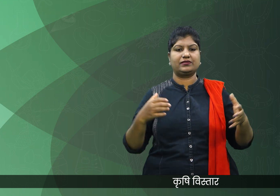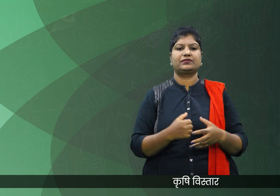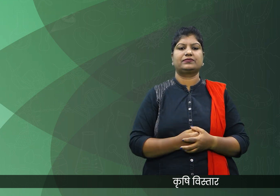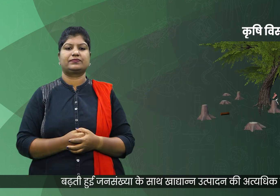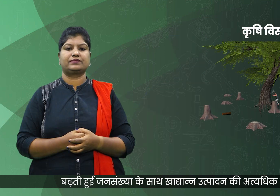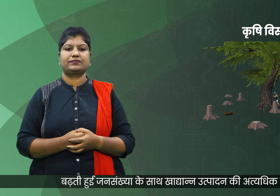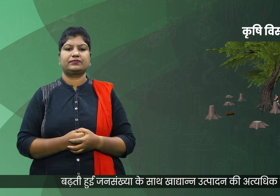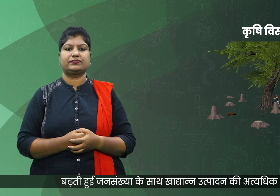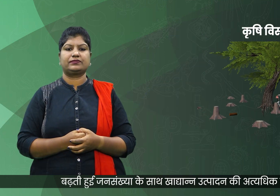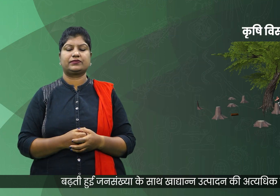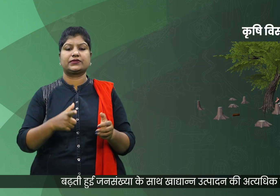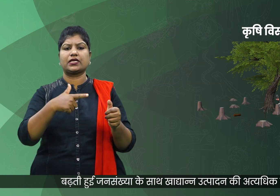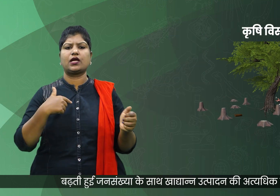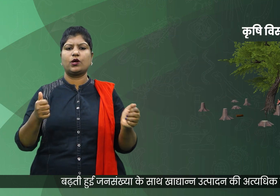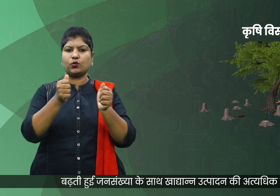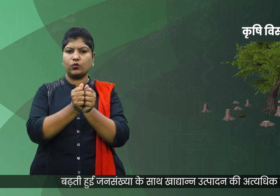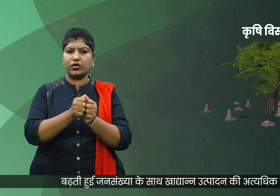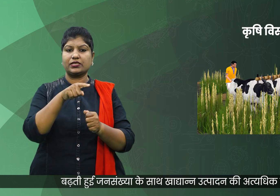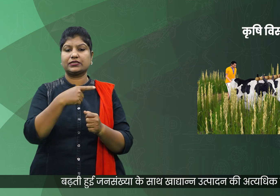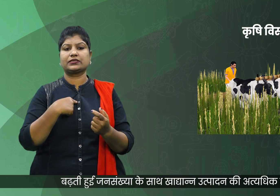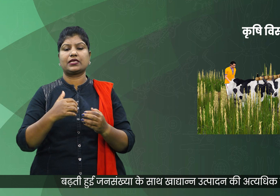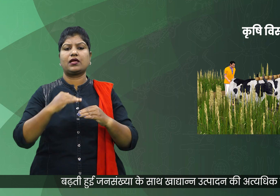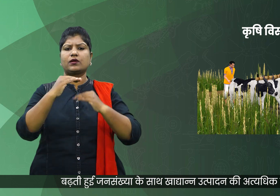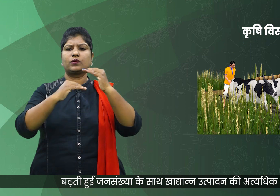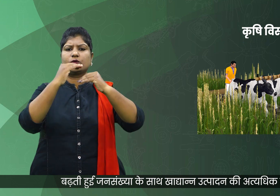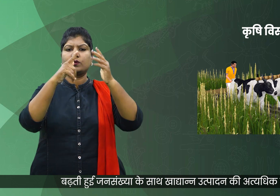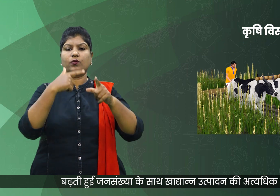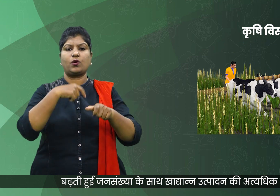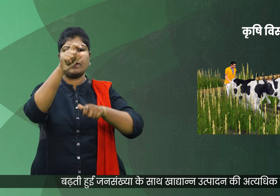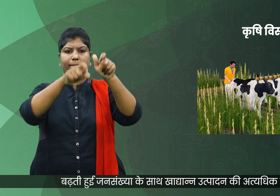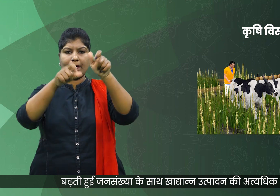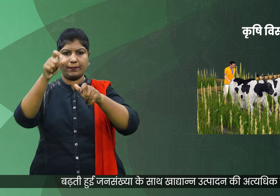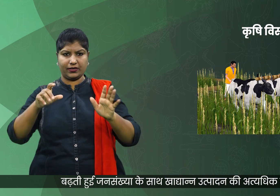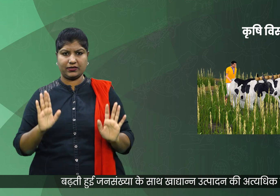बढ़ती हुई जनसंख्या के साथ खाद्यान उत्पादन की अत्यधिक मांग